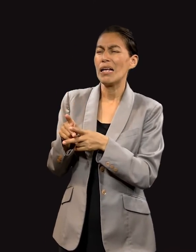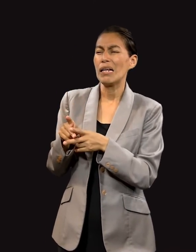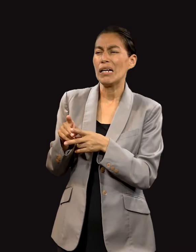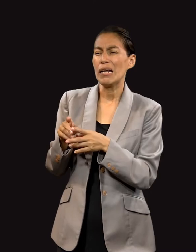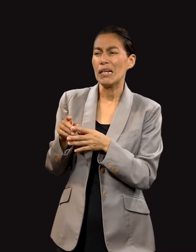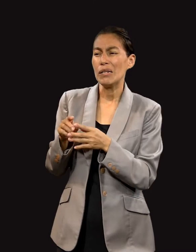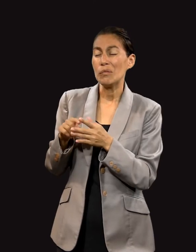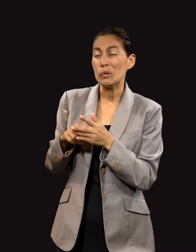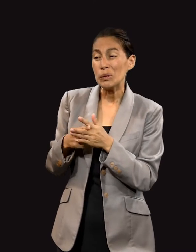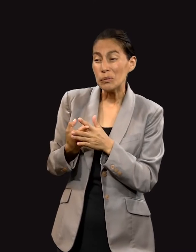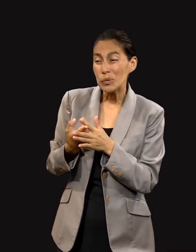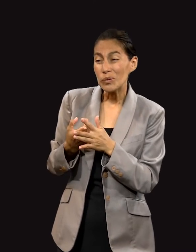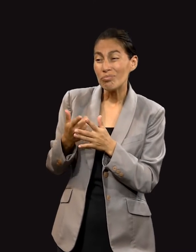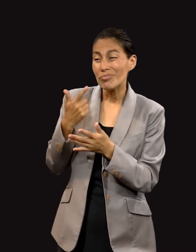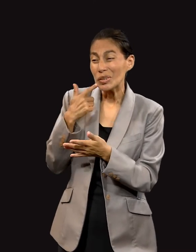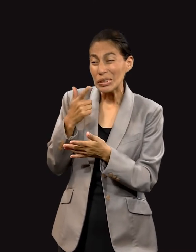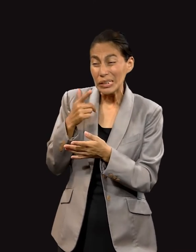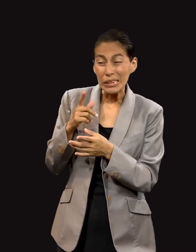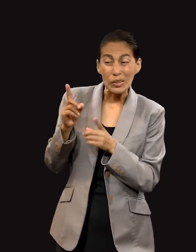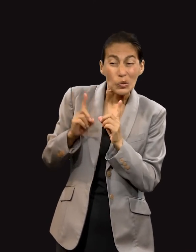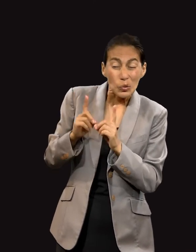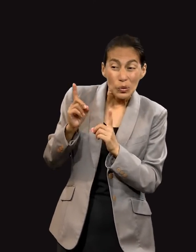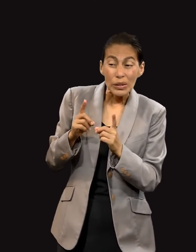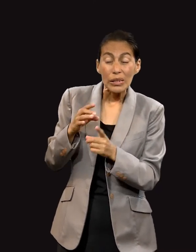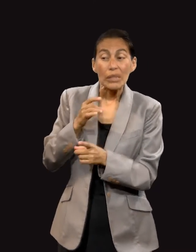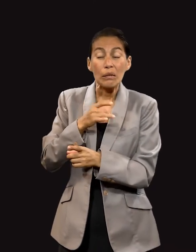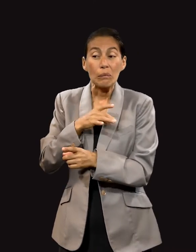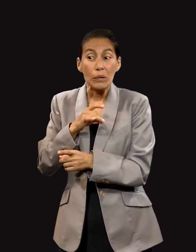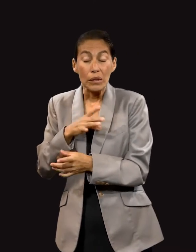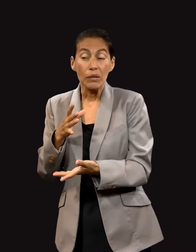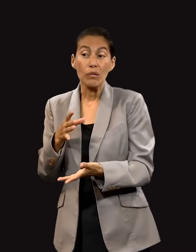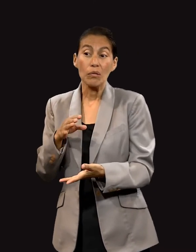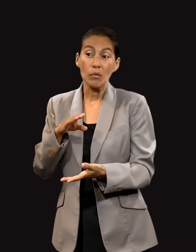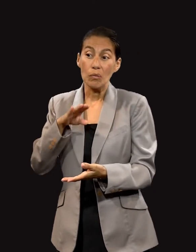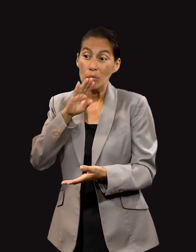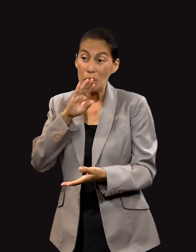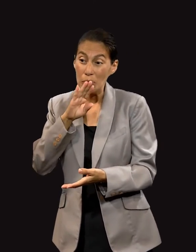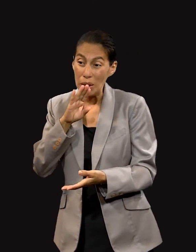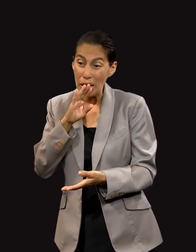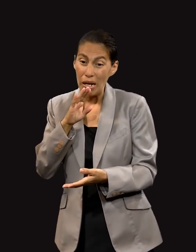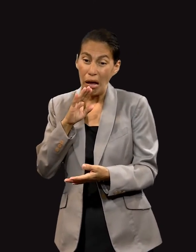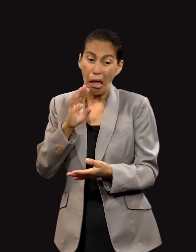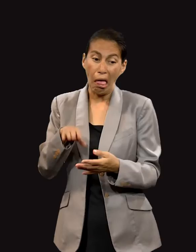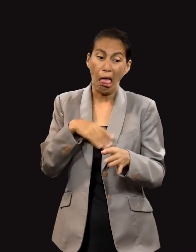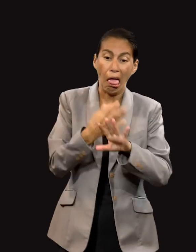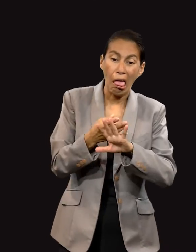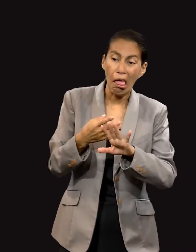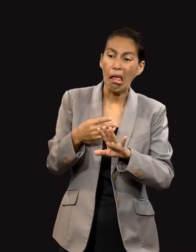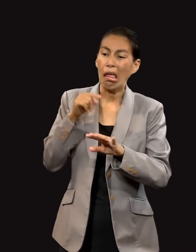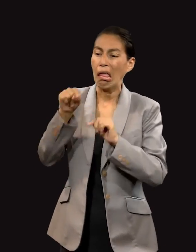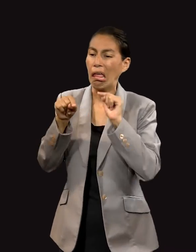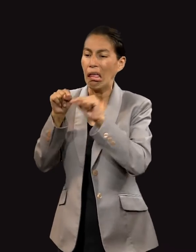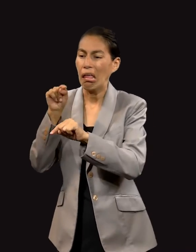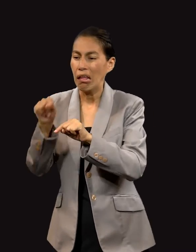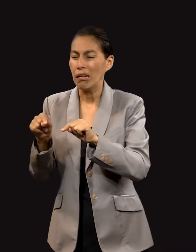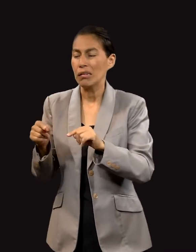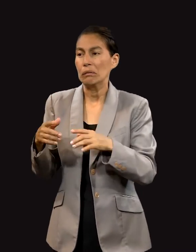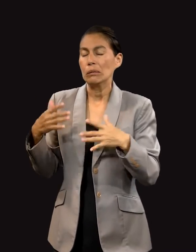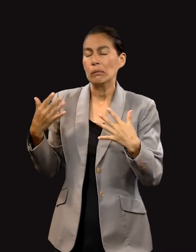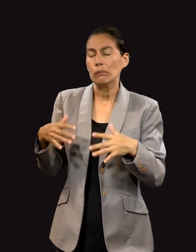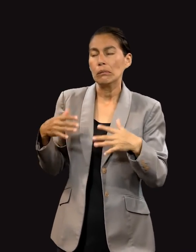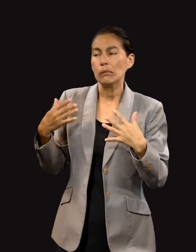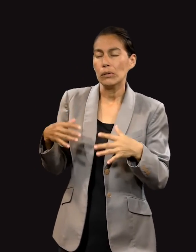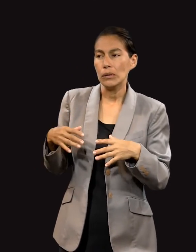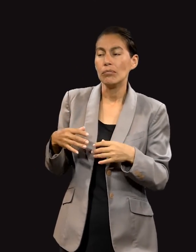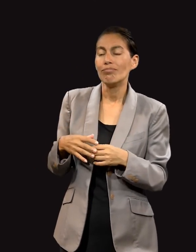estaba un poquito renuente. Tenía dudas, tenía miedo que, pues, mi mamá la fuera a tratar mal, que se fuera a